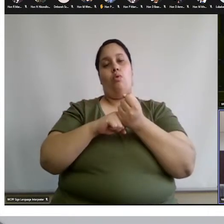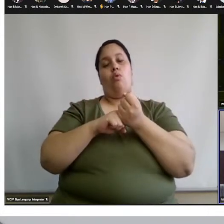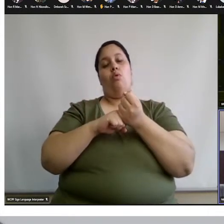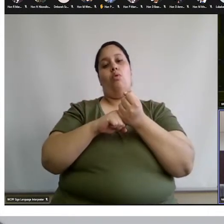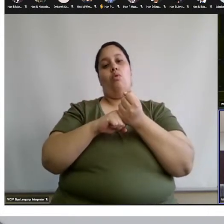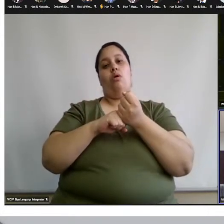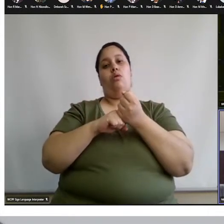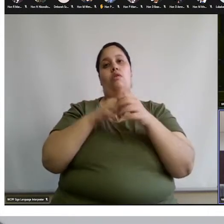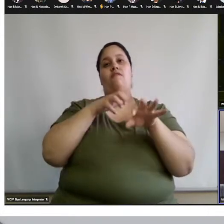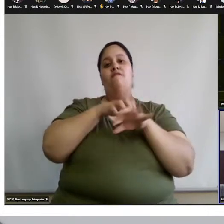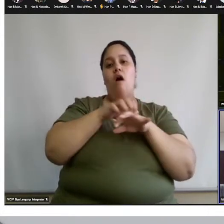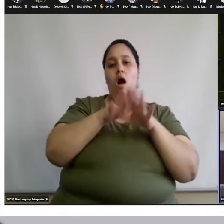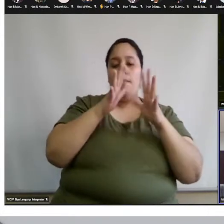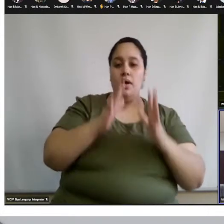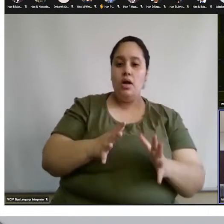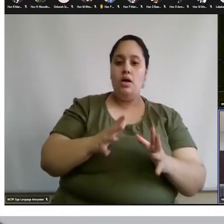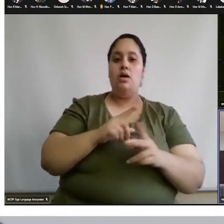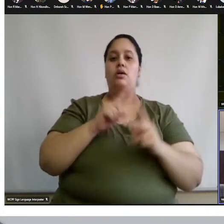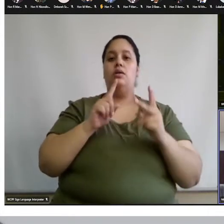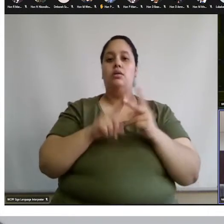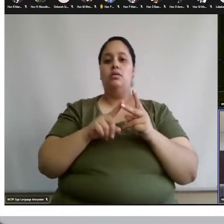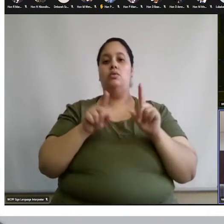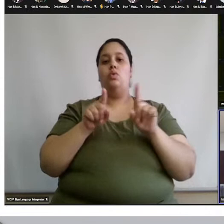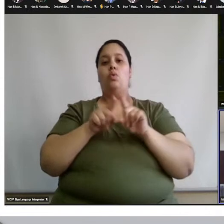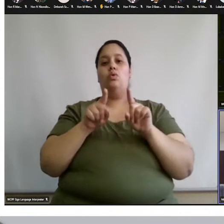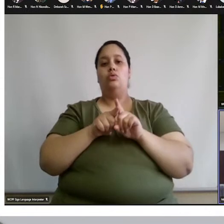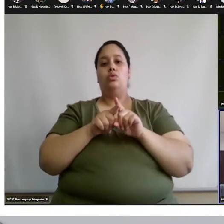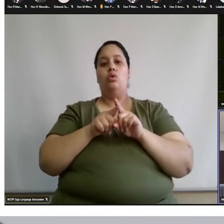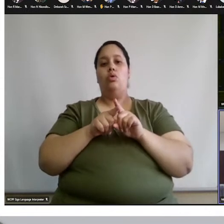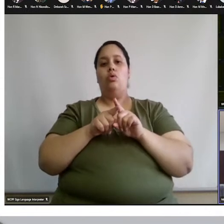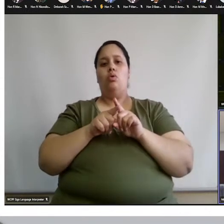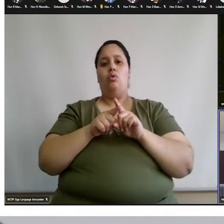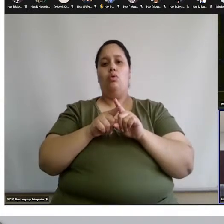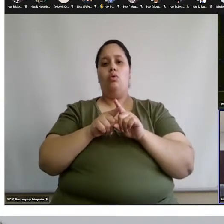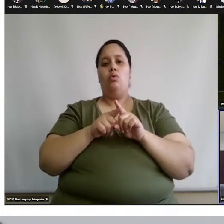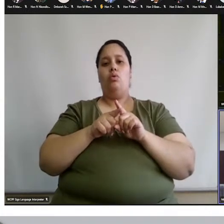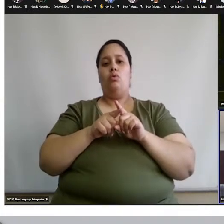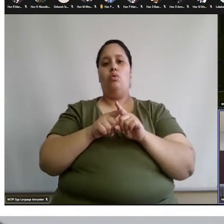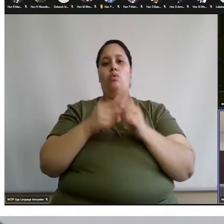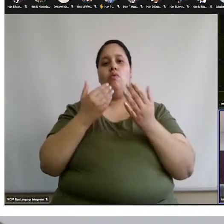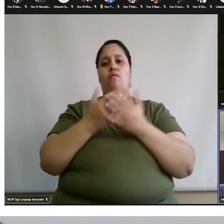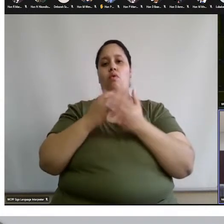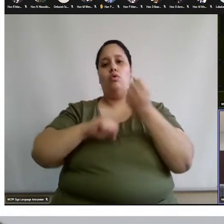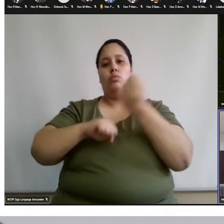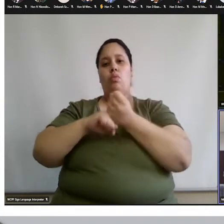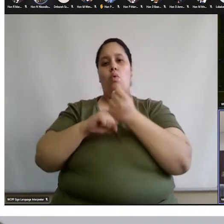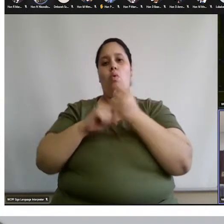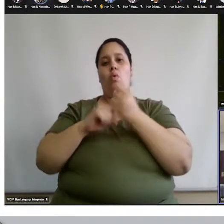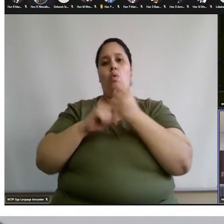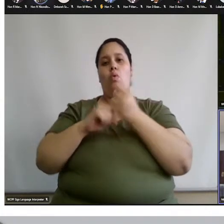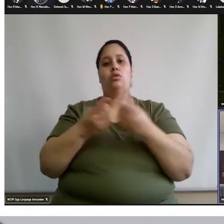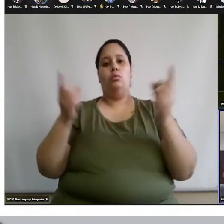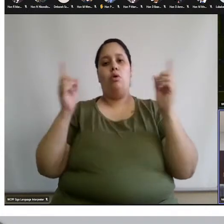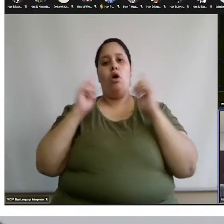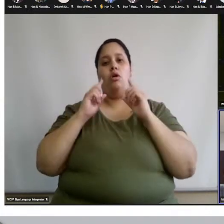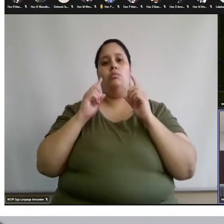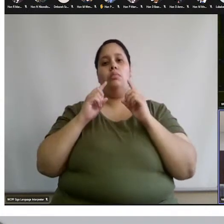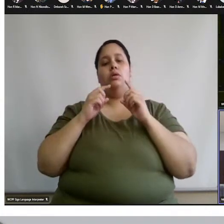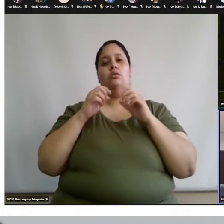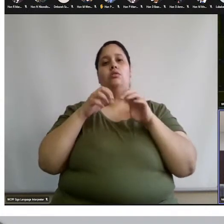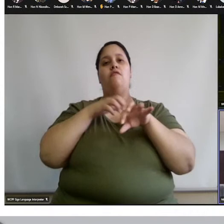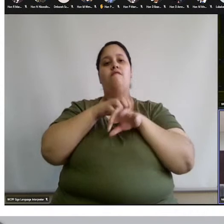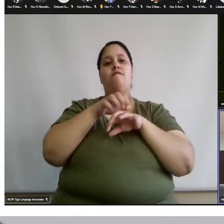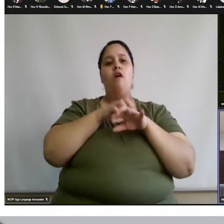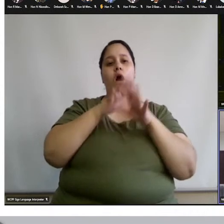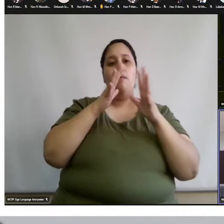en weens die beperkte beskikbare befondsing ondersteun die departement slegs veeboere